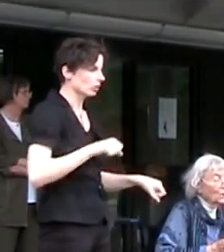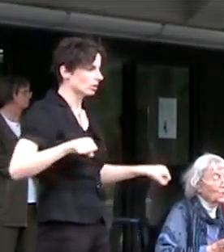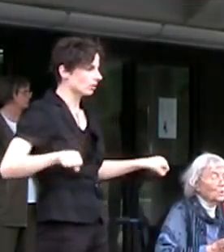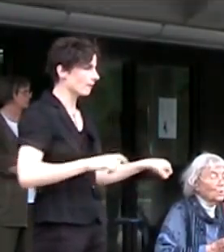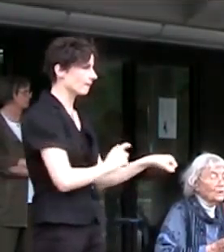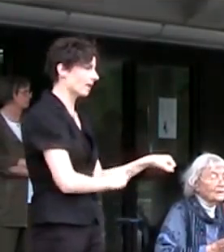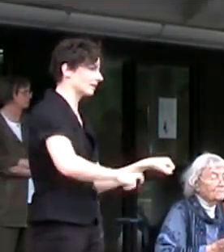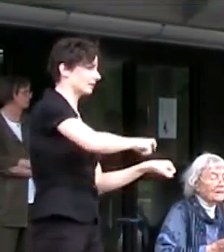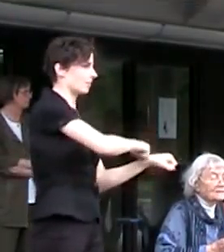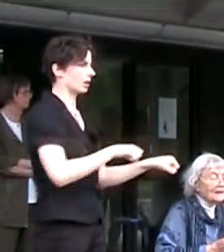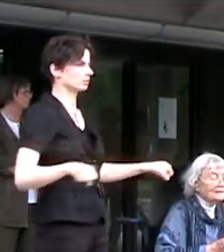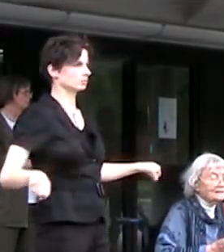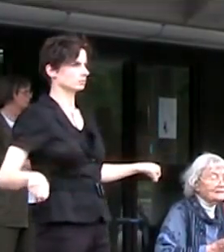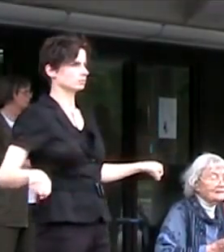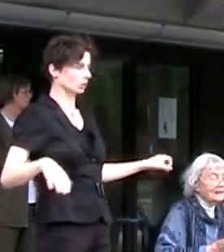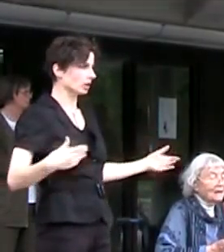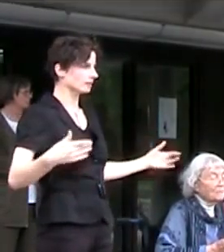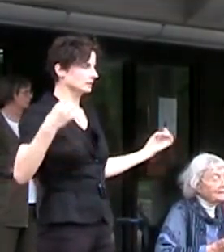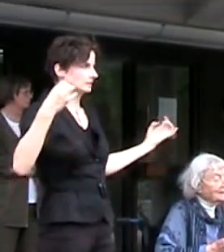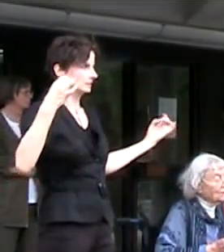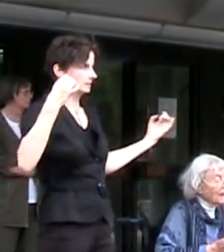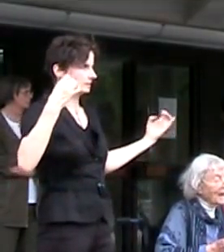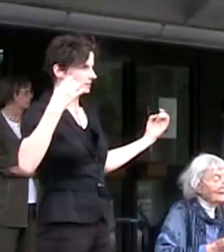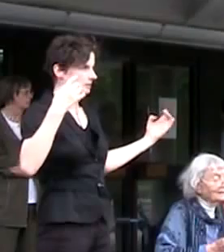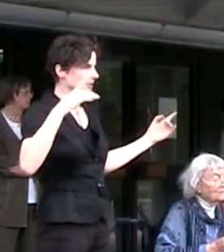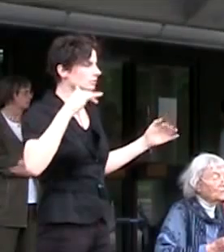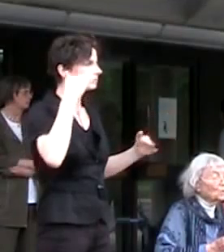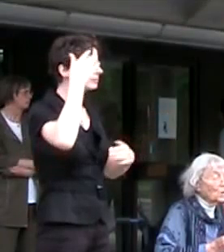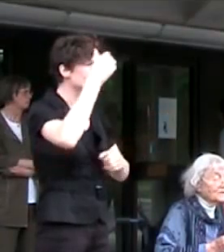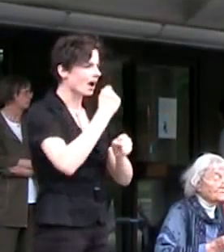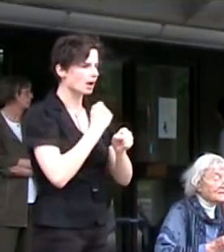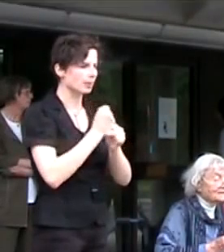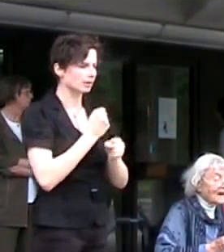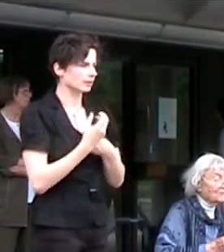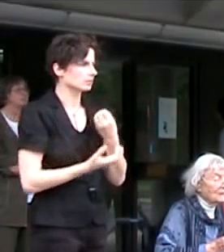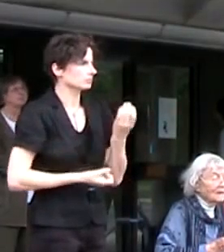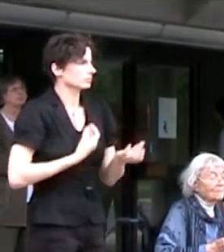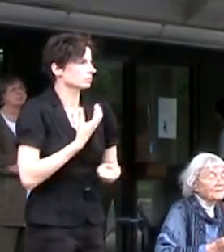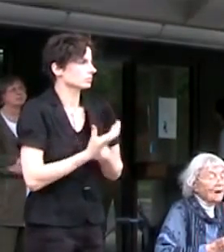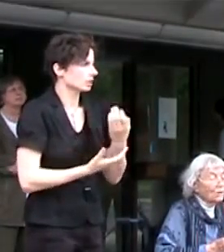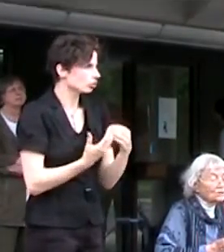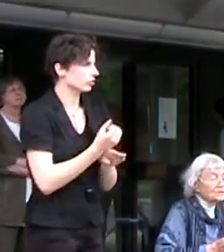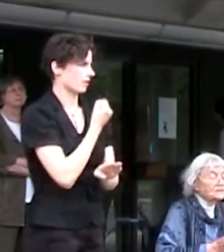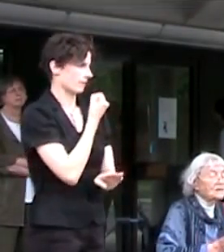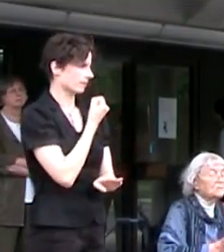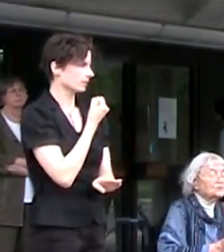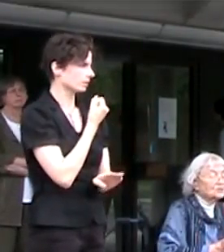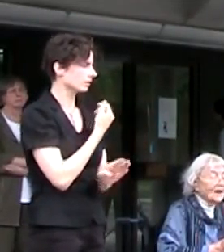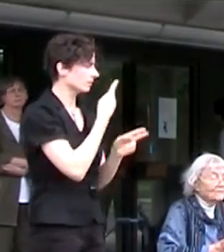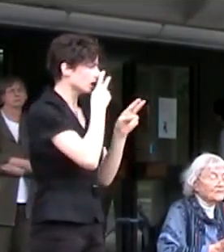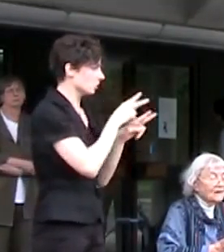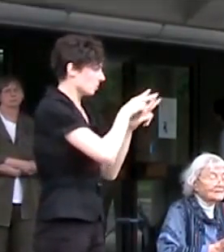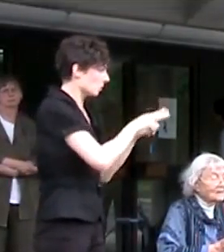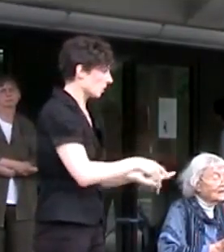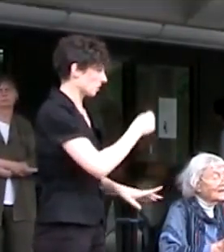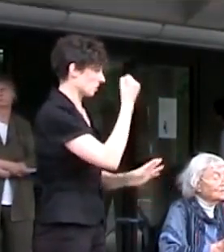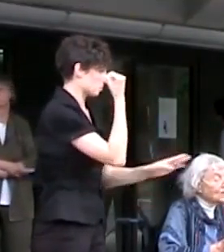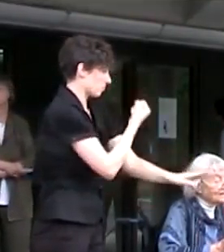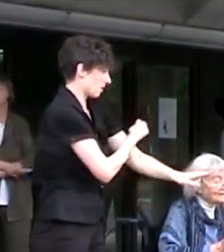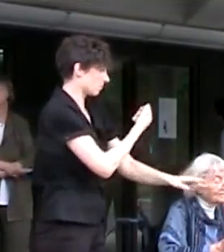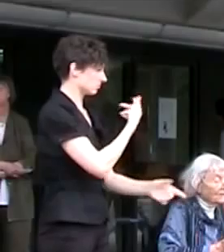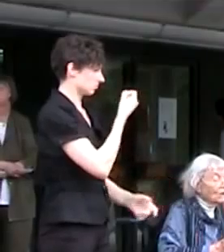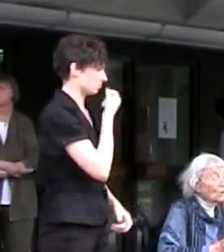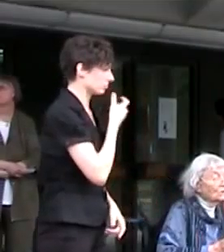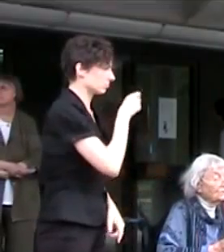daher unruhigen Patientinnen mit den quälenden Beruhigungsmaßnahmen mit ausschließlichem Strafcharakter in